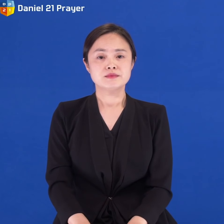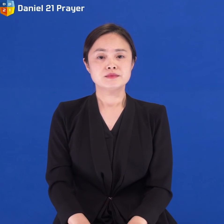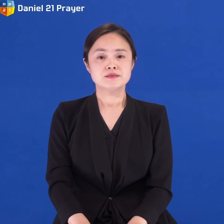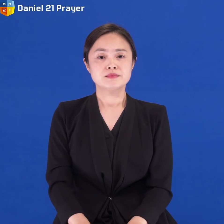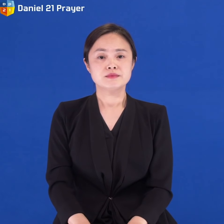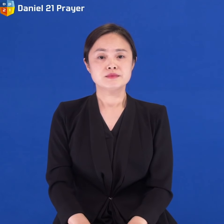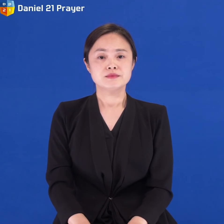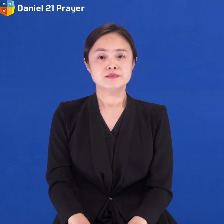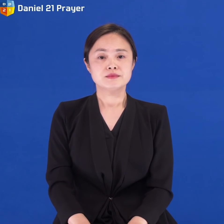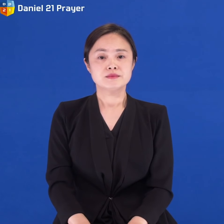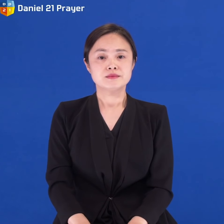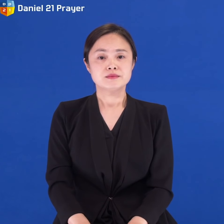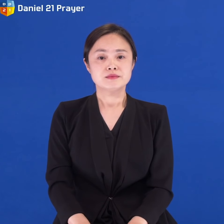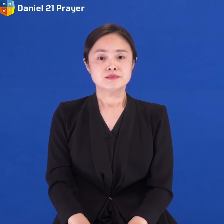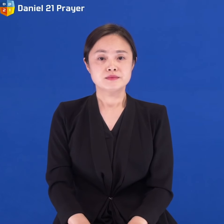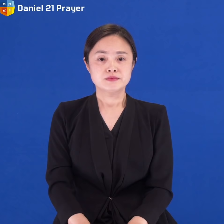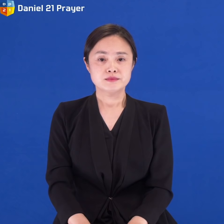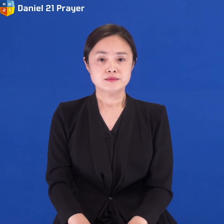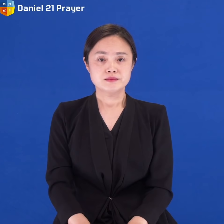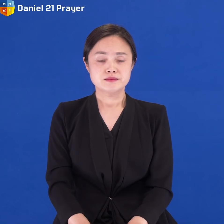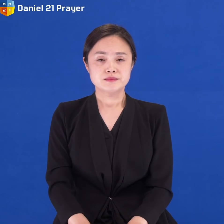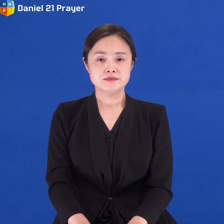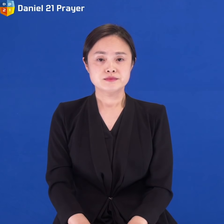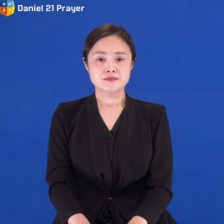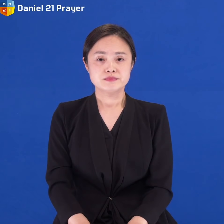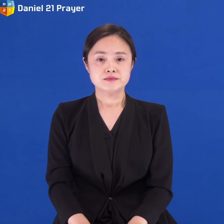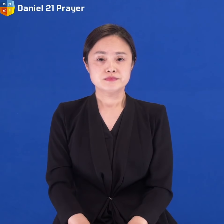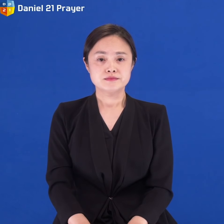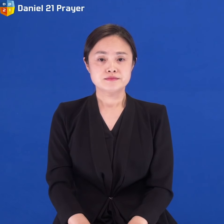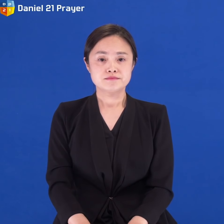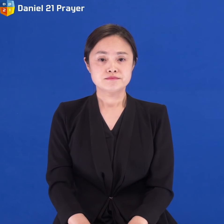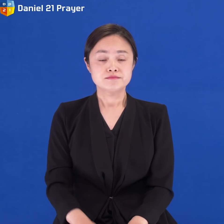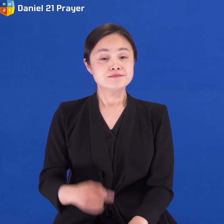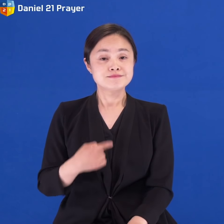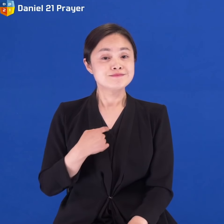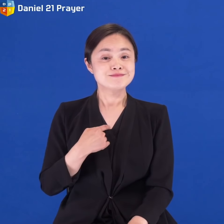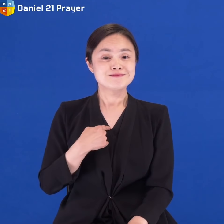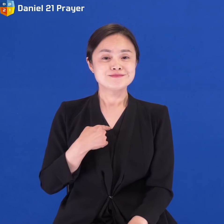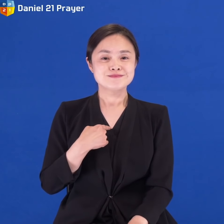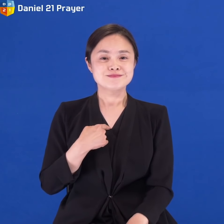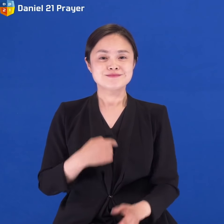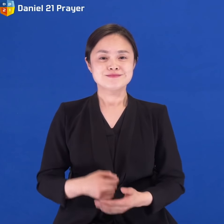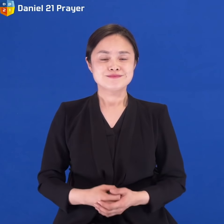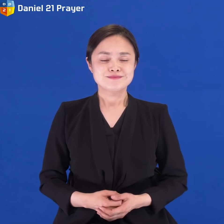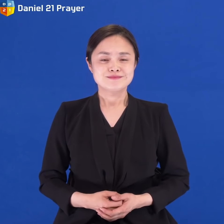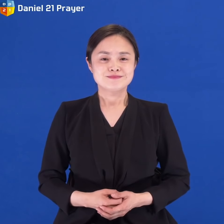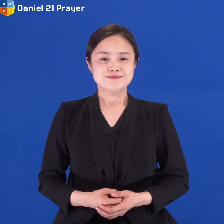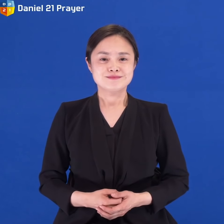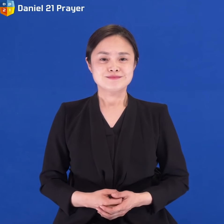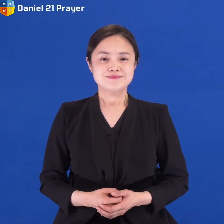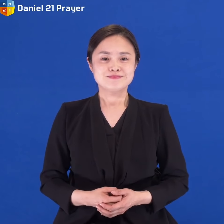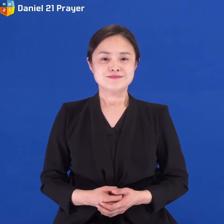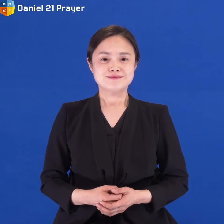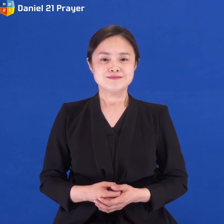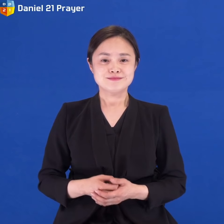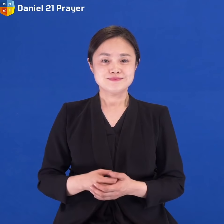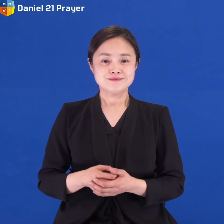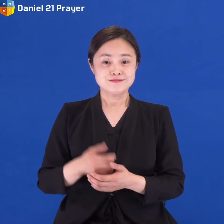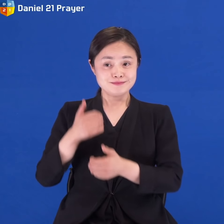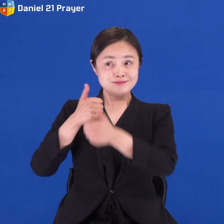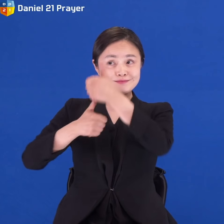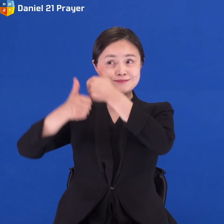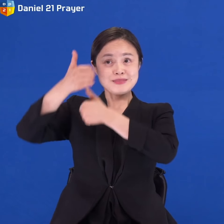집안 좋다 유명한 통영에서 알아주는 향교를 운영했던 분이 저의